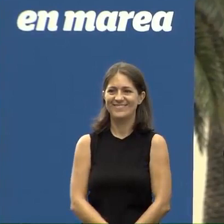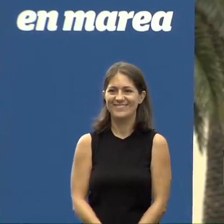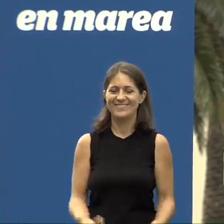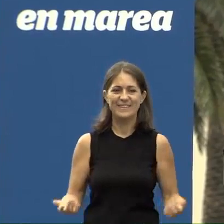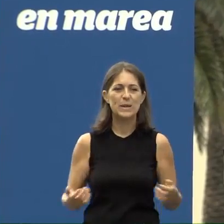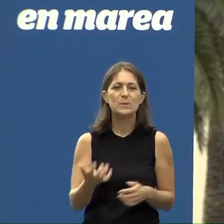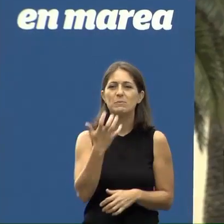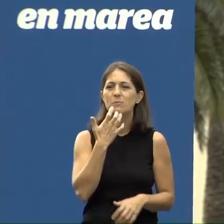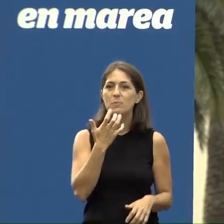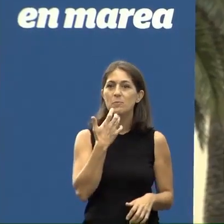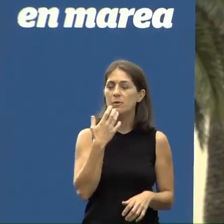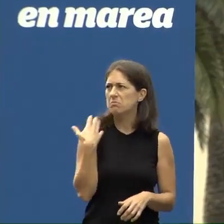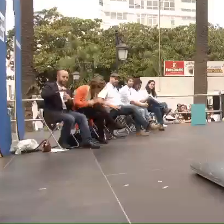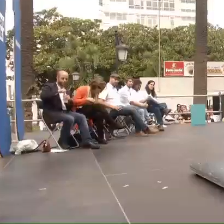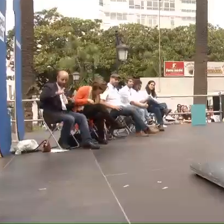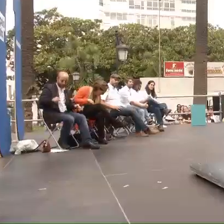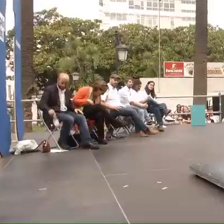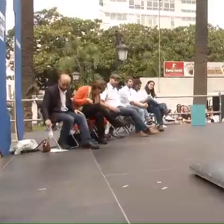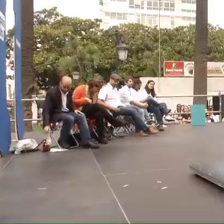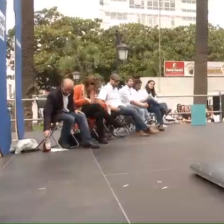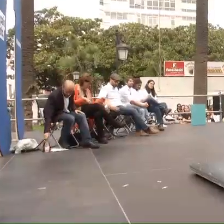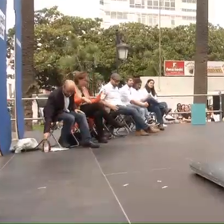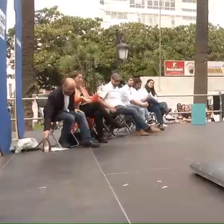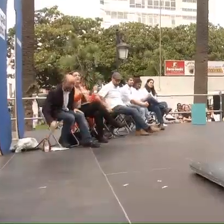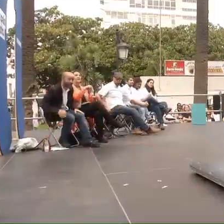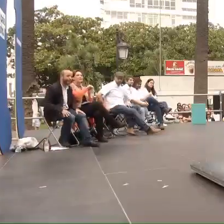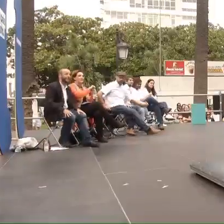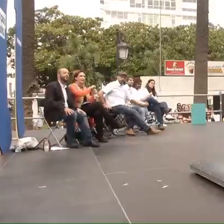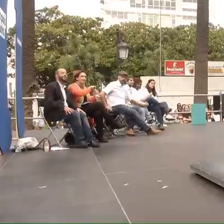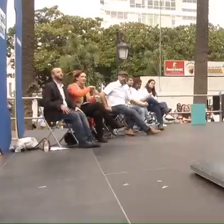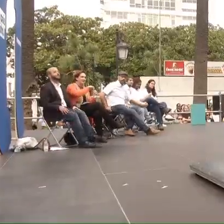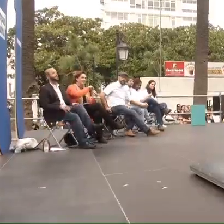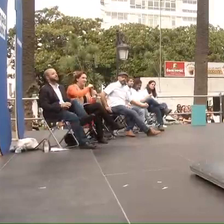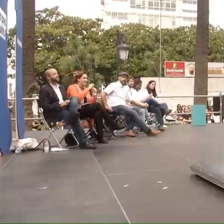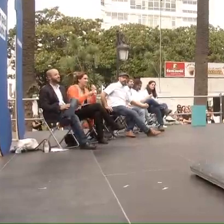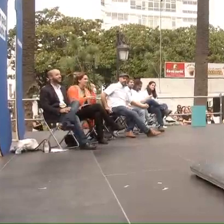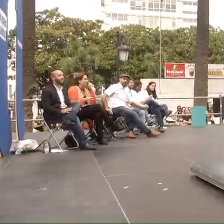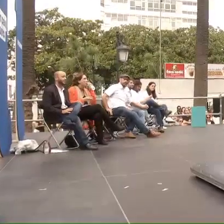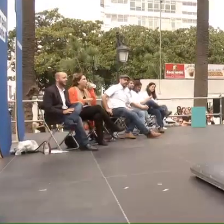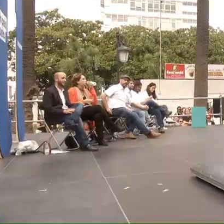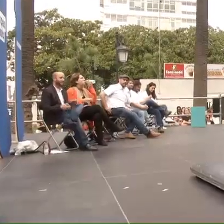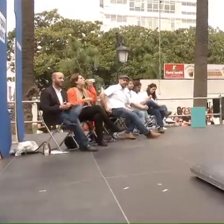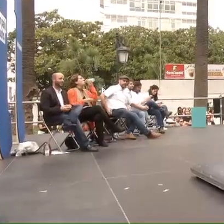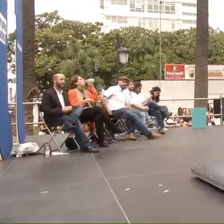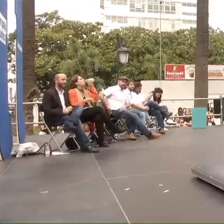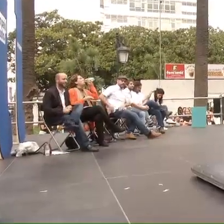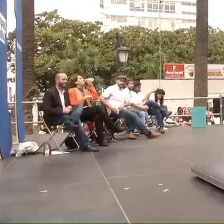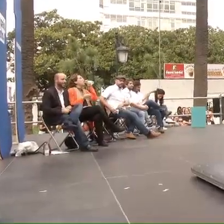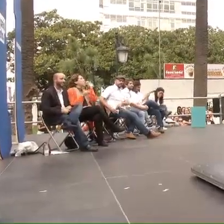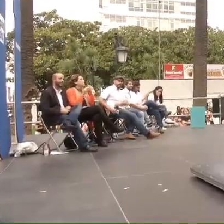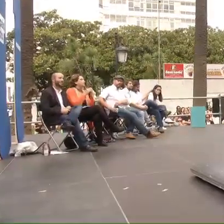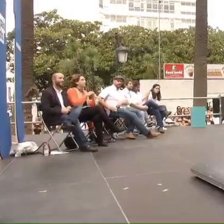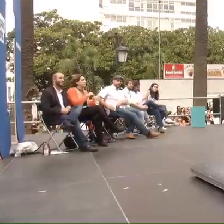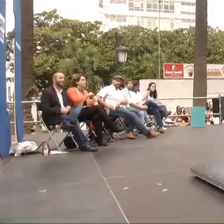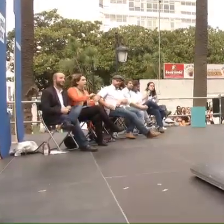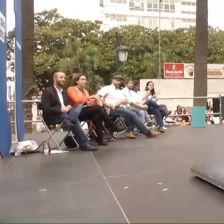Cando hai unha semana e pouco comezábamos a campaña electoral aí na Praza dos Ovos, eu